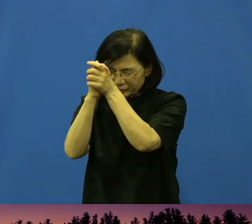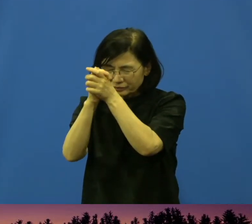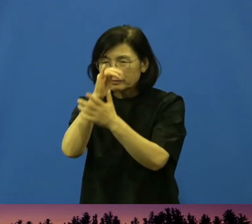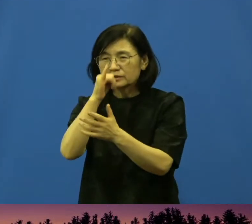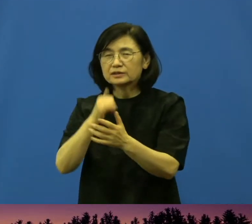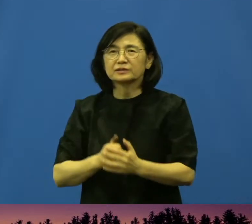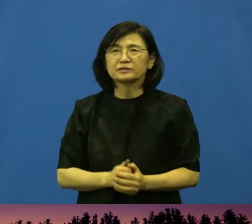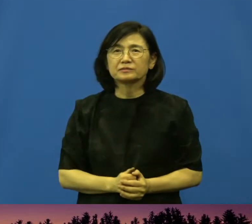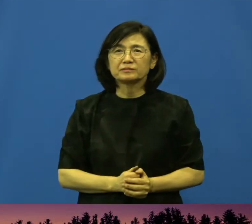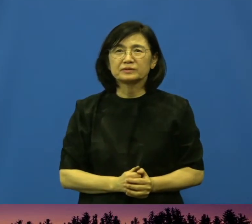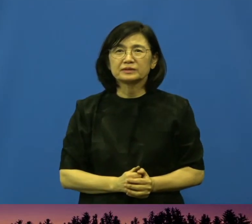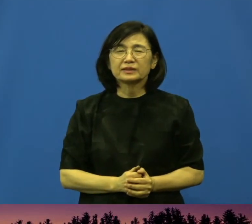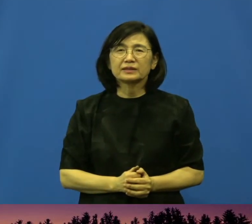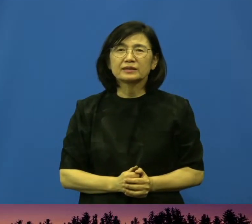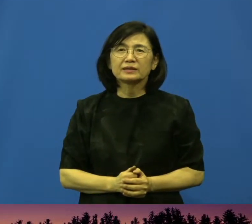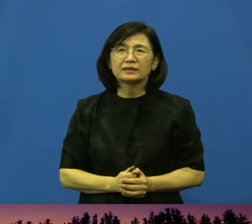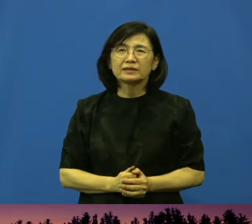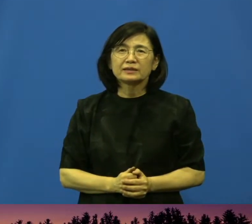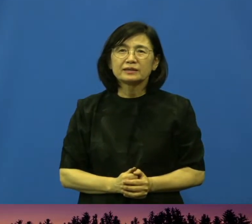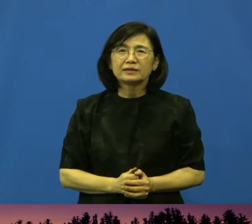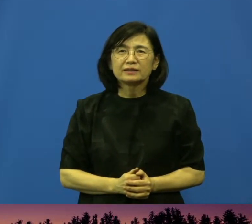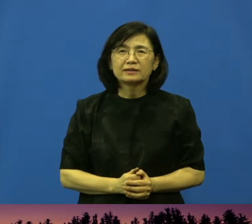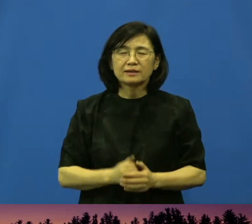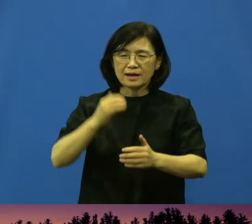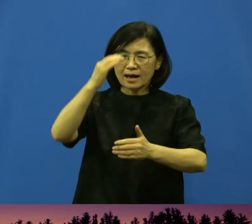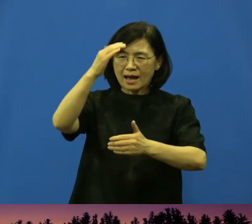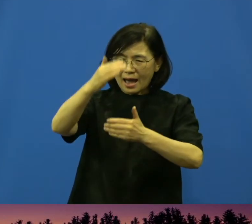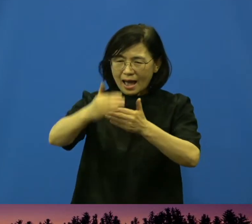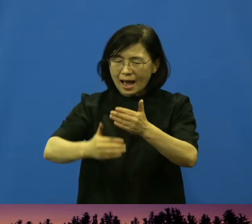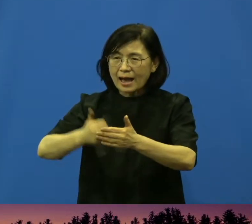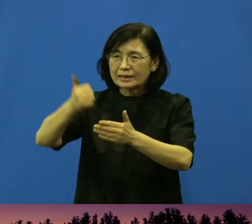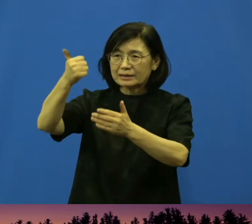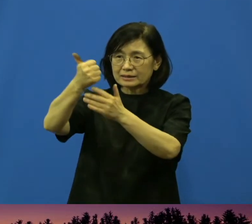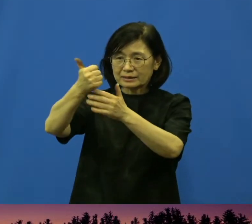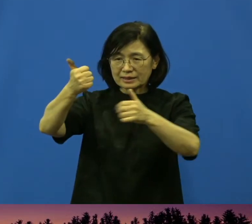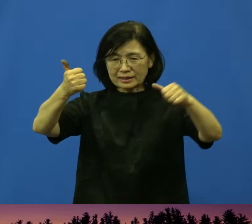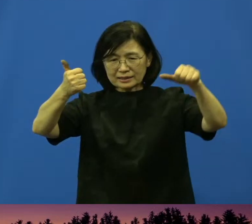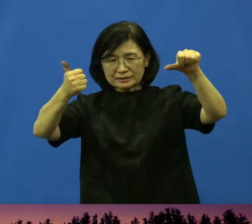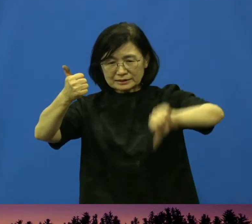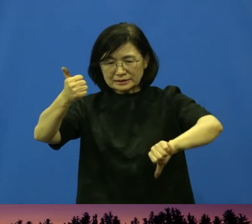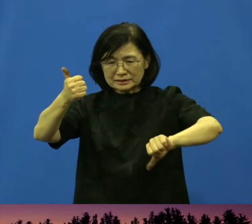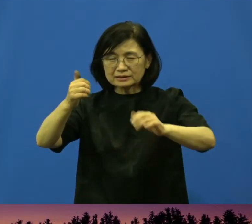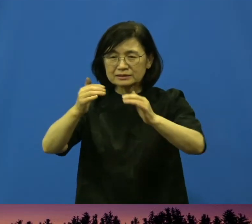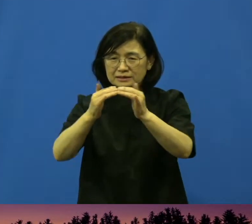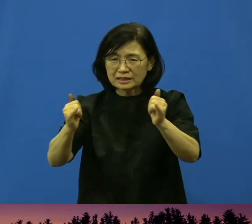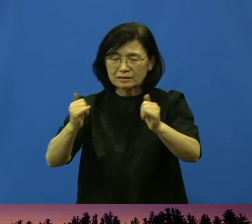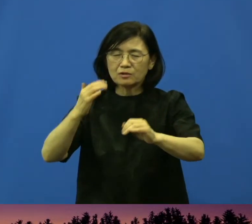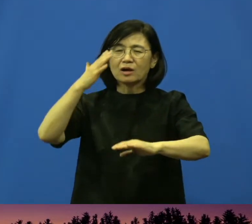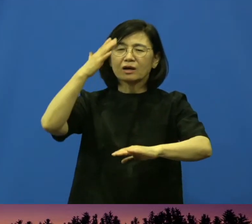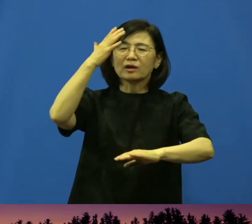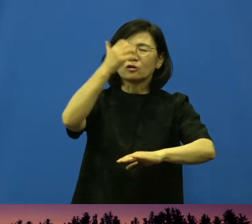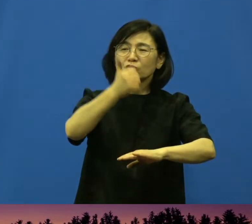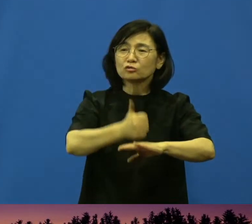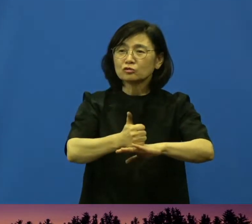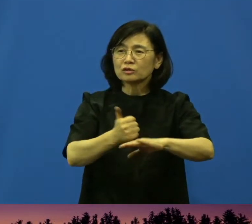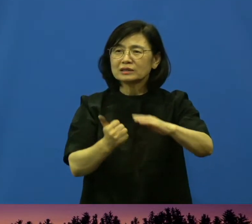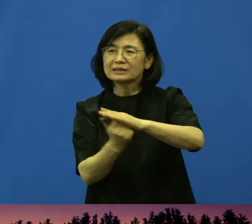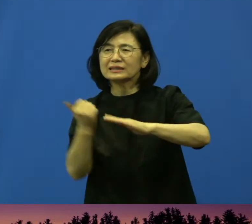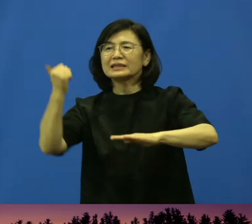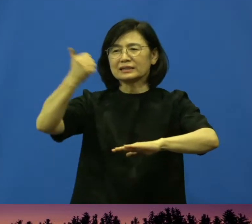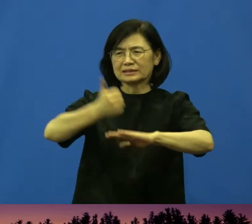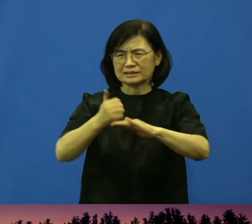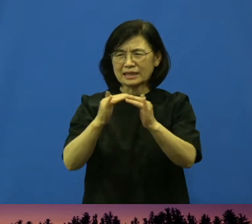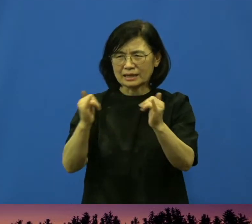짐으로 이기게 하신 것, 하나님에게 져야 이긴 사람이 되는 것, 하나님에게 완전히 사로잡히고 지배를